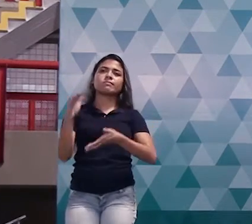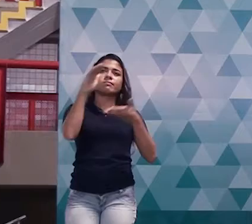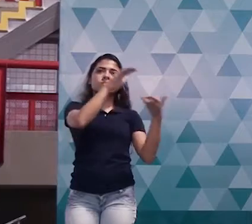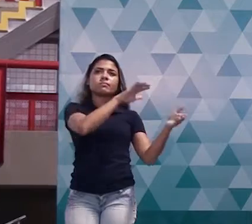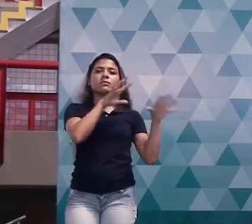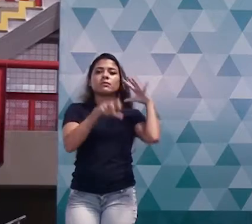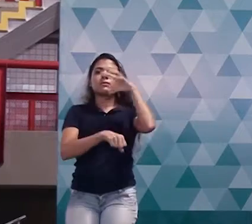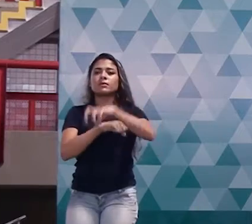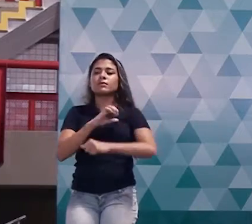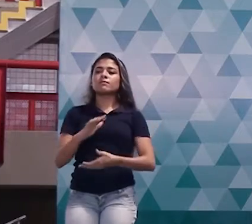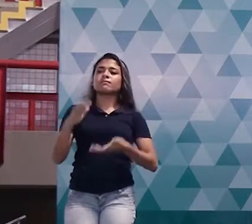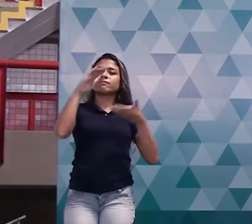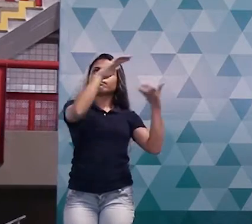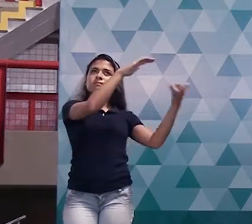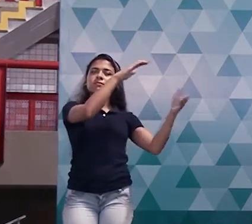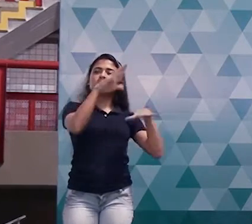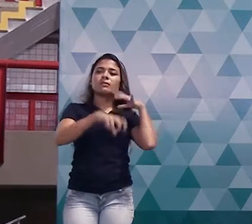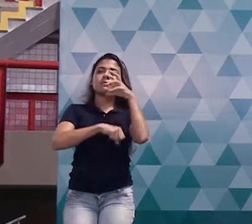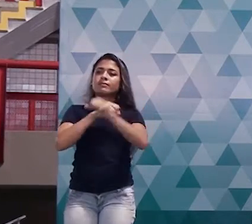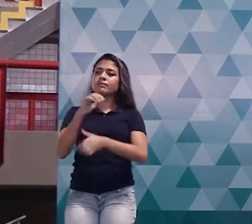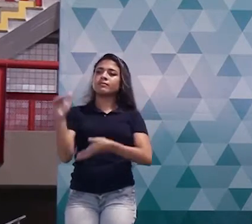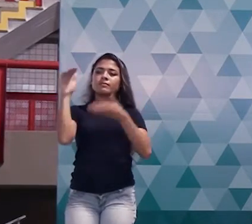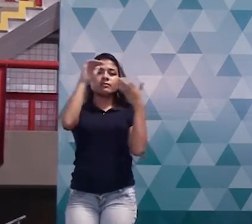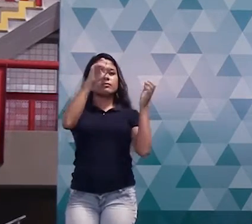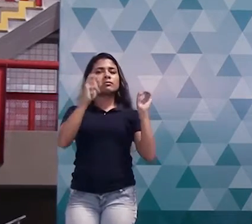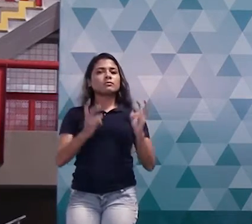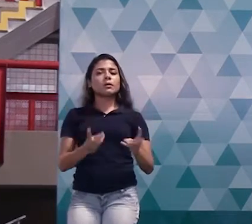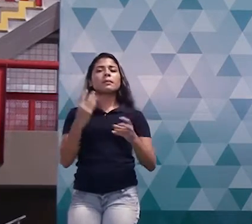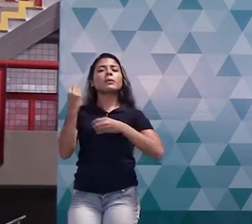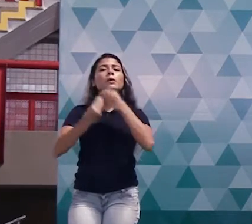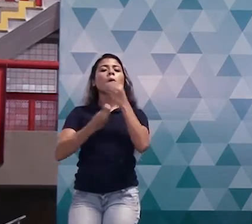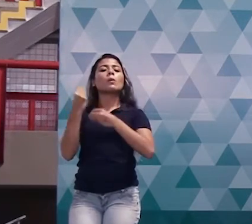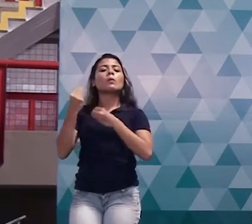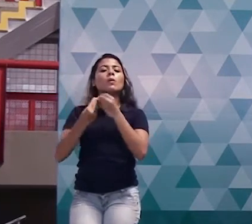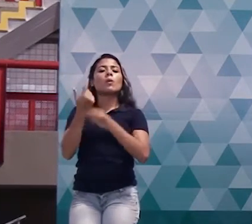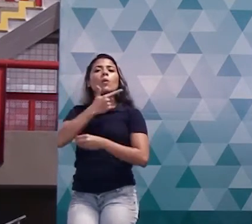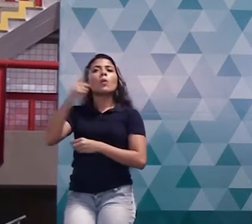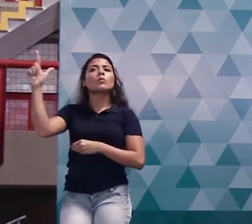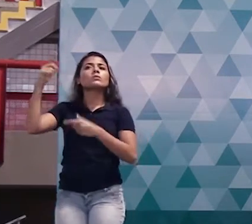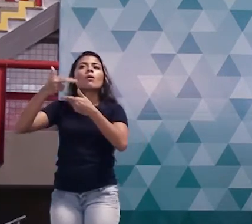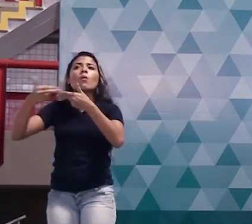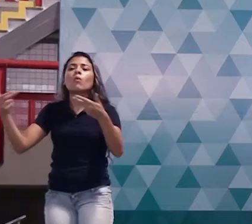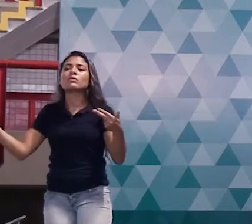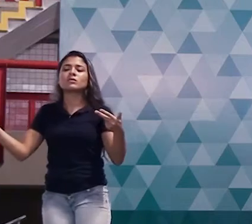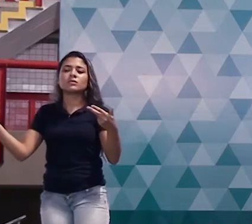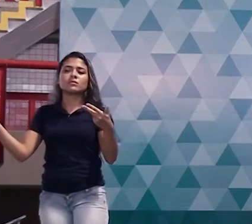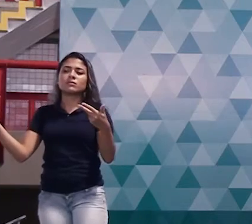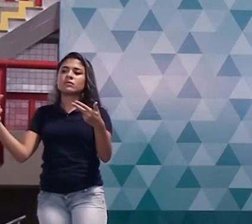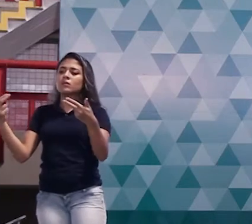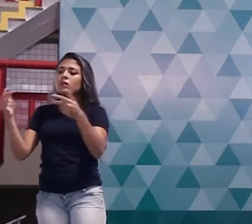é, e como é que nós vamos conseguir desenvolver as outras atividades? Não vai.